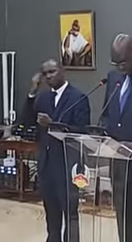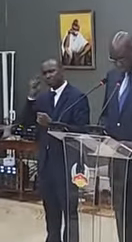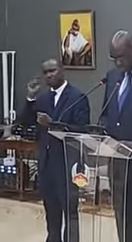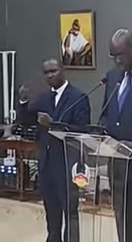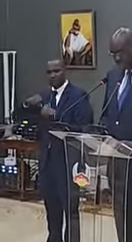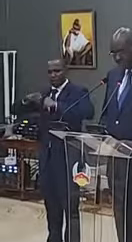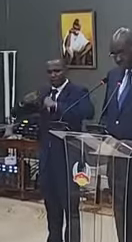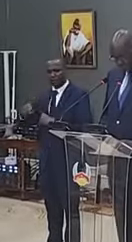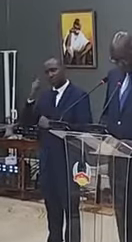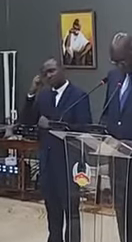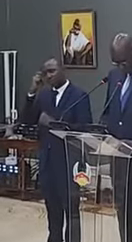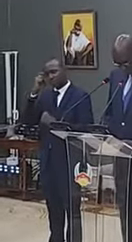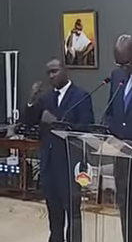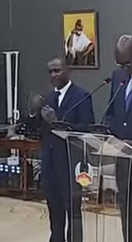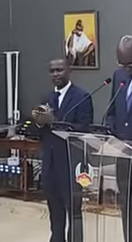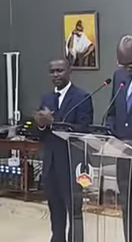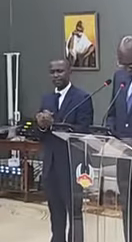da República,